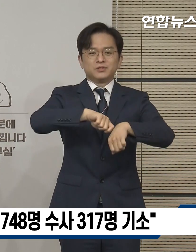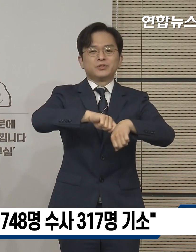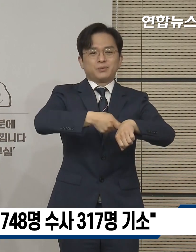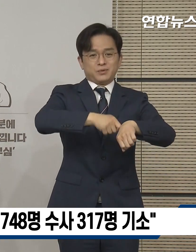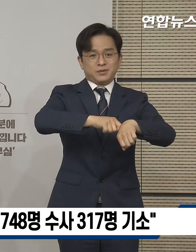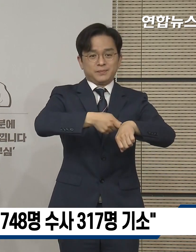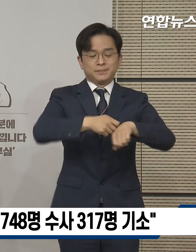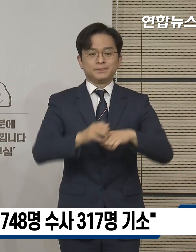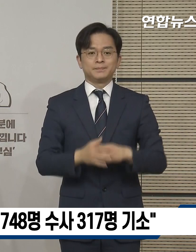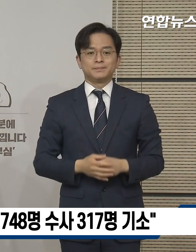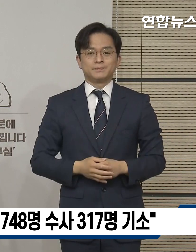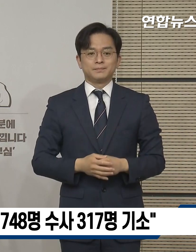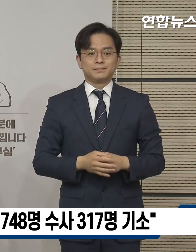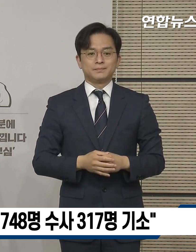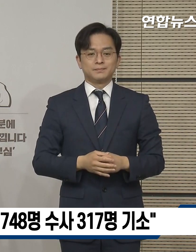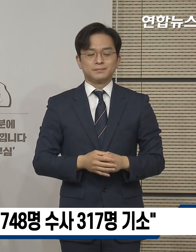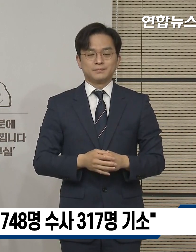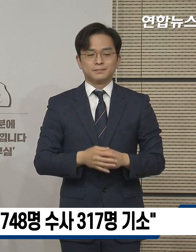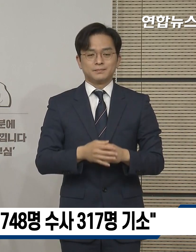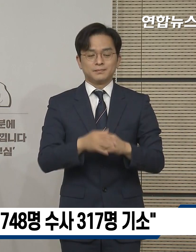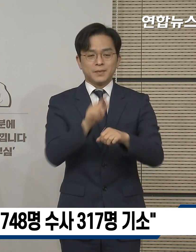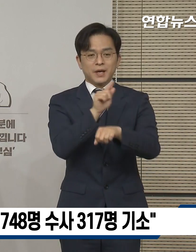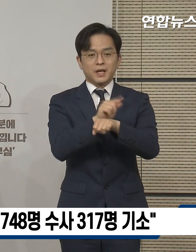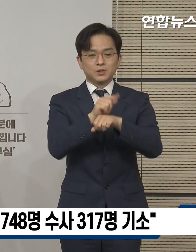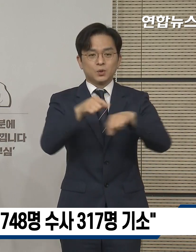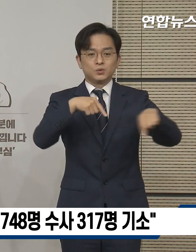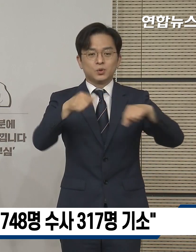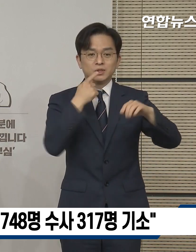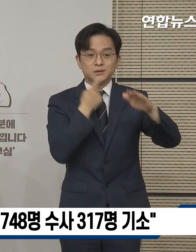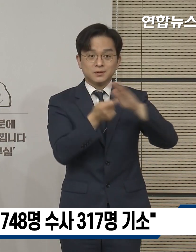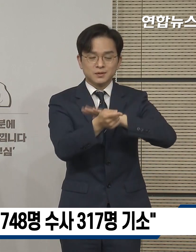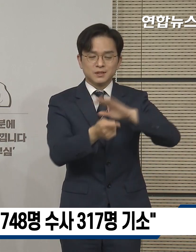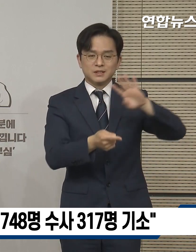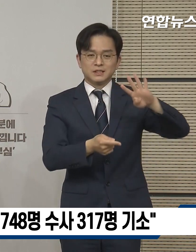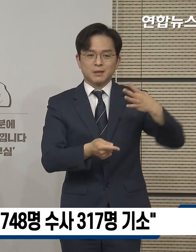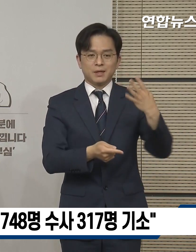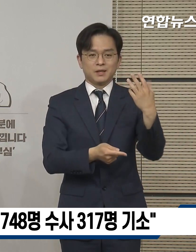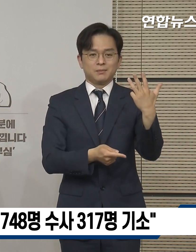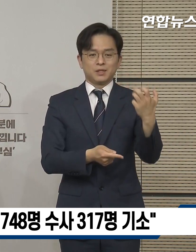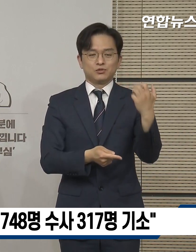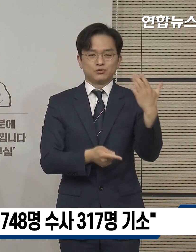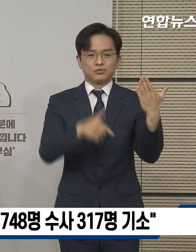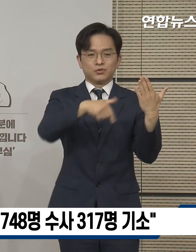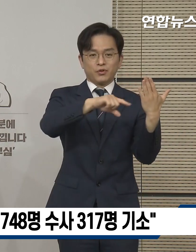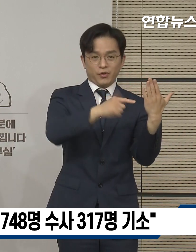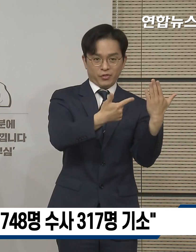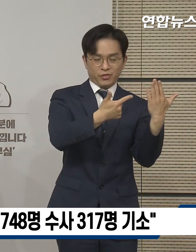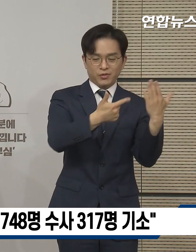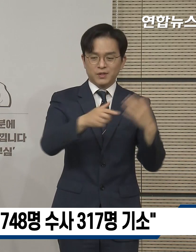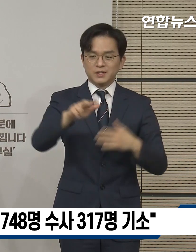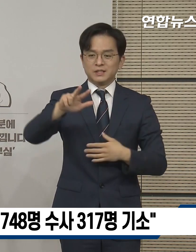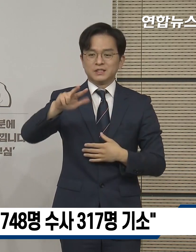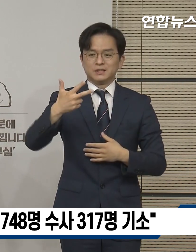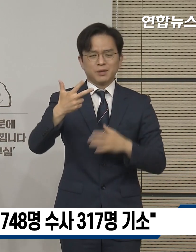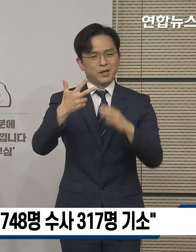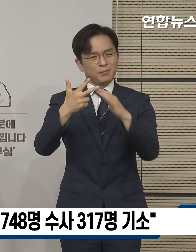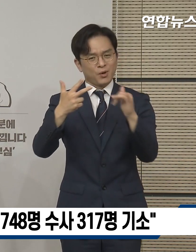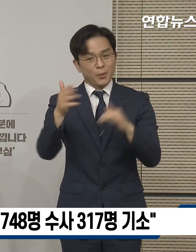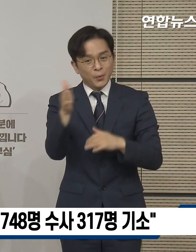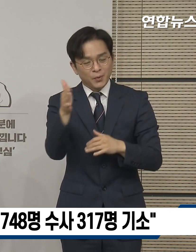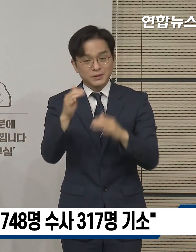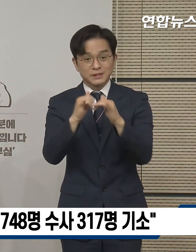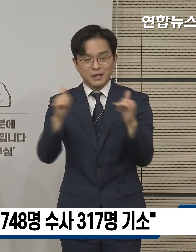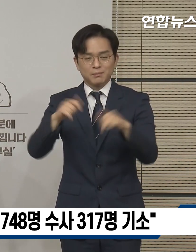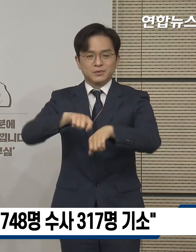조치나 집합금지 위반 사례 등총 489건, 748명에 대해 수사를 진행 중에 있고, 이